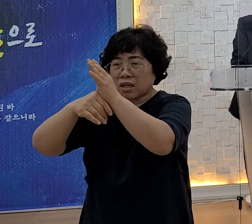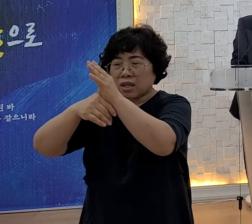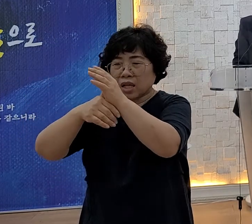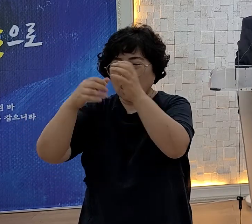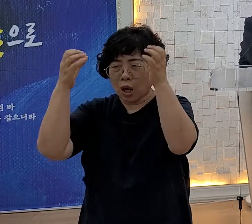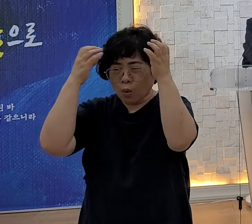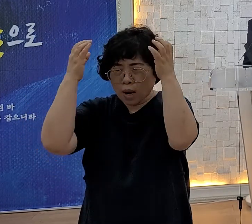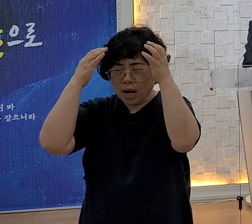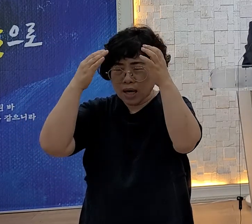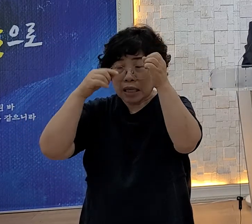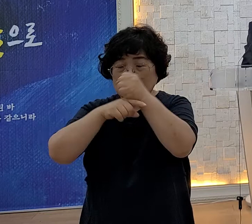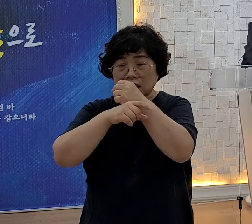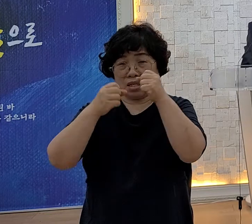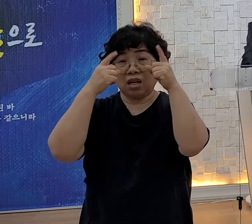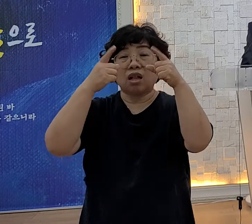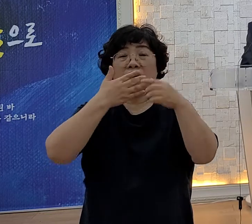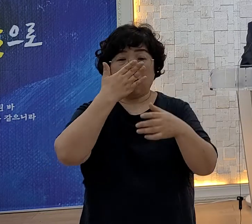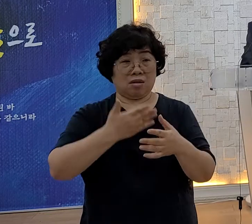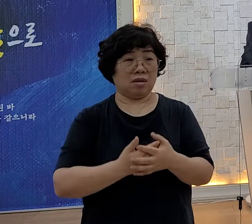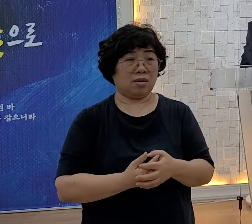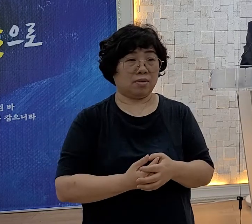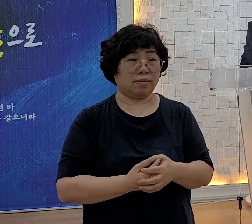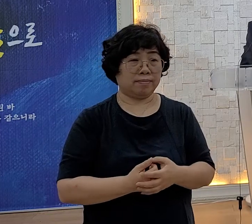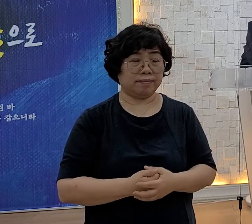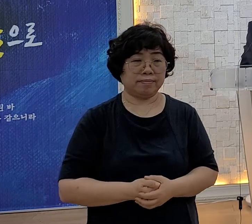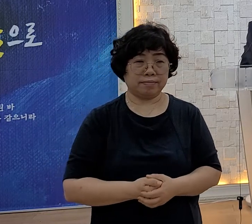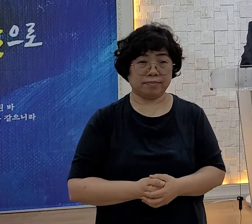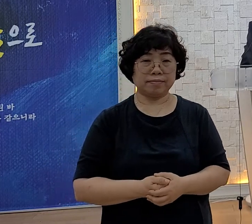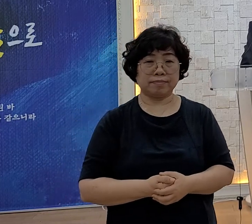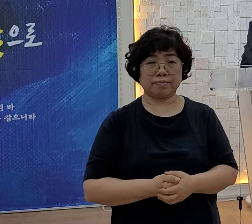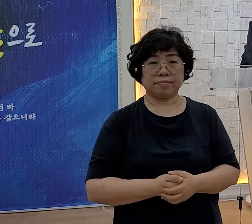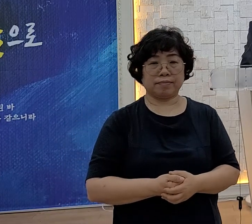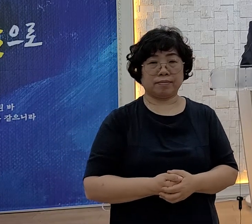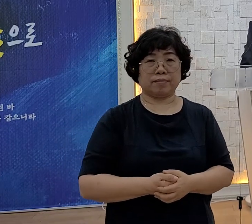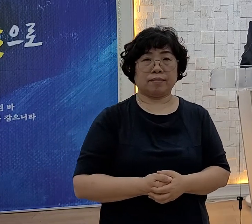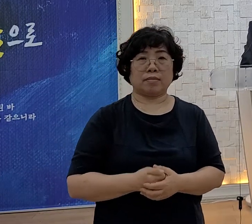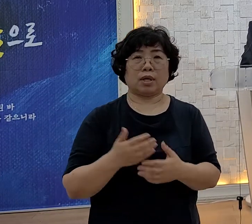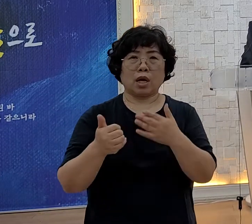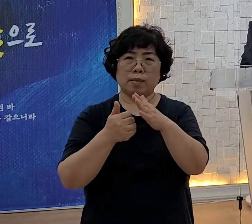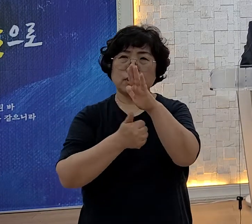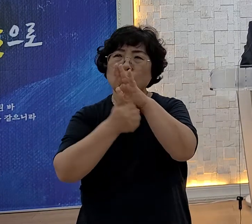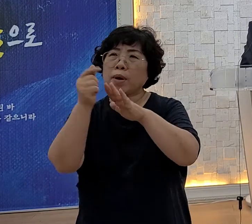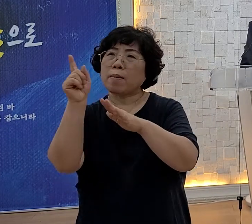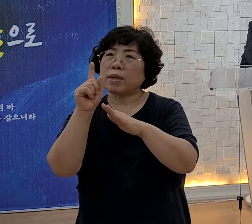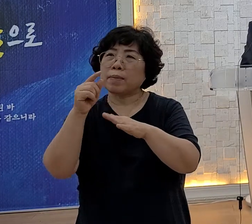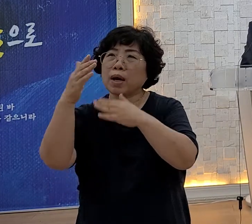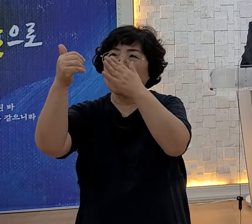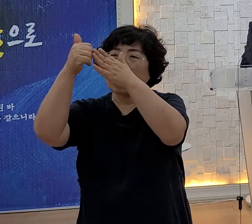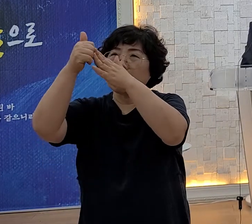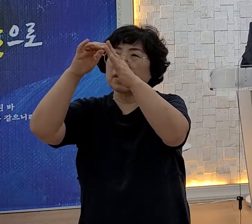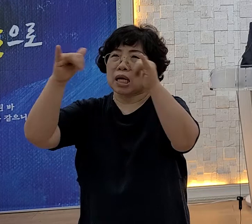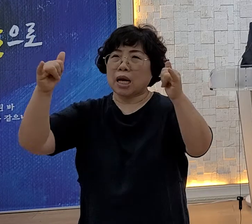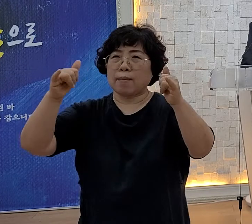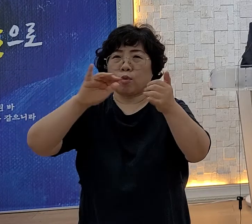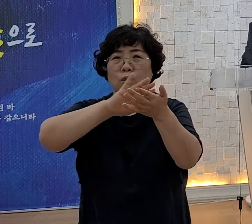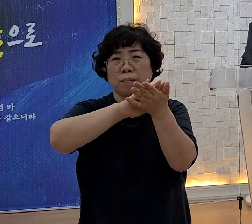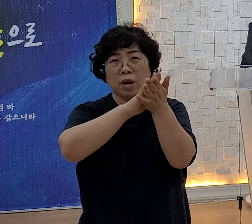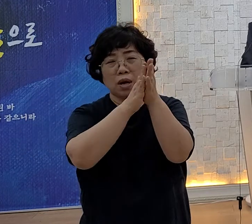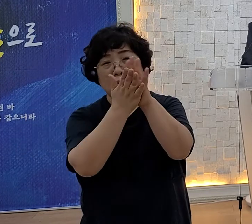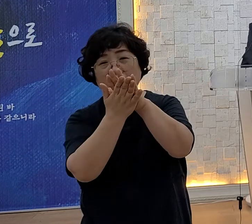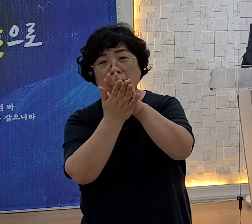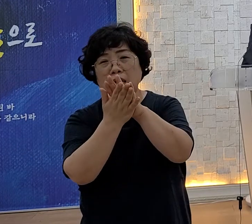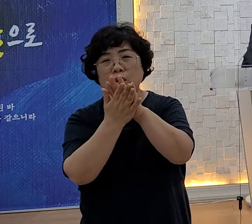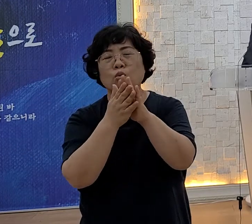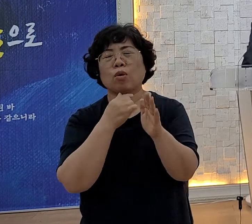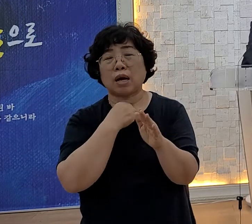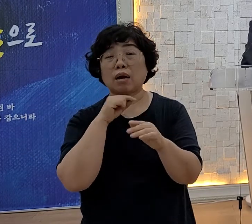결국은 그 소망이 뭐예요? 내가 더 하나님의 사람으로 되어가는 과정이다 라는 사실. 그래서